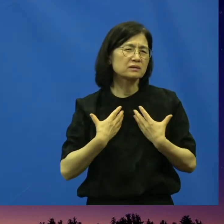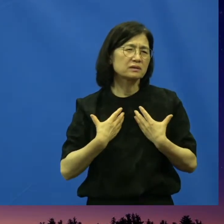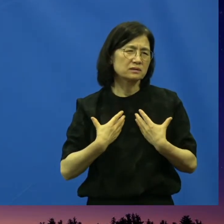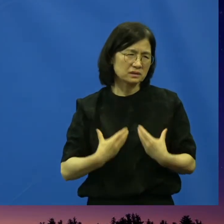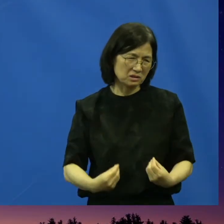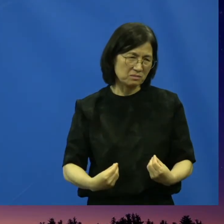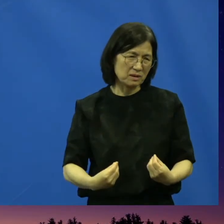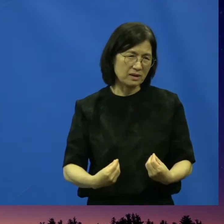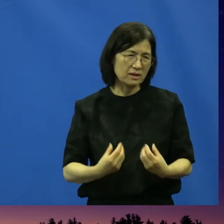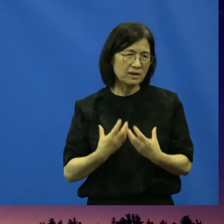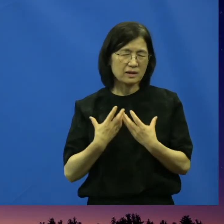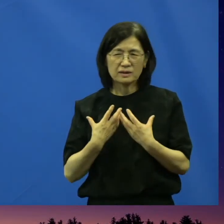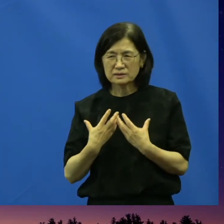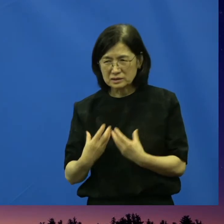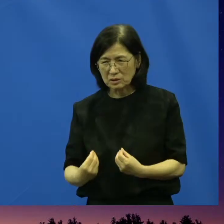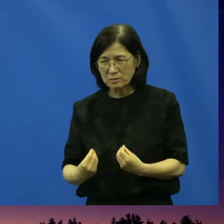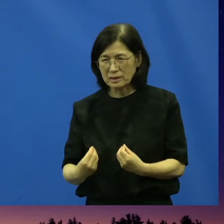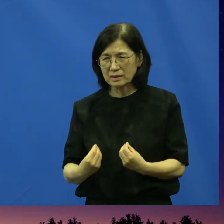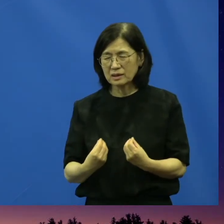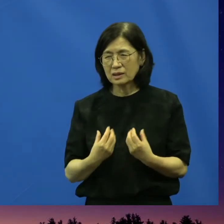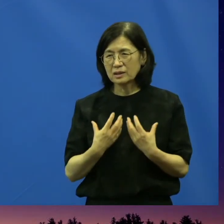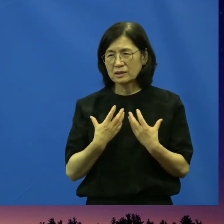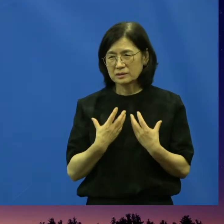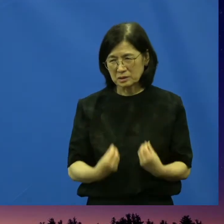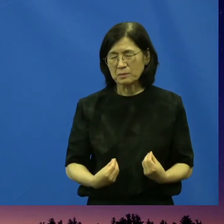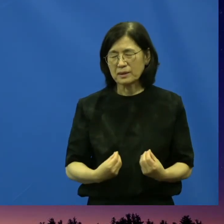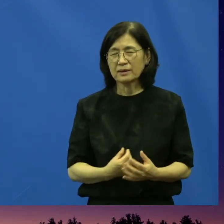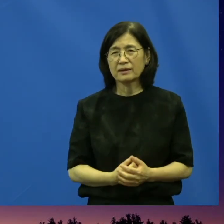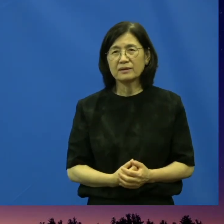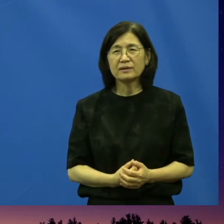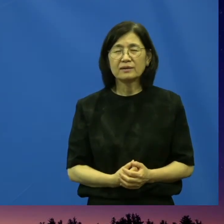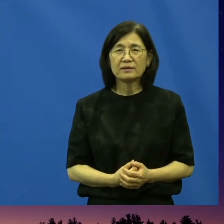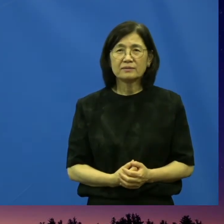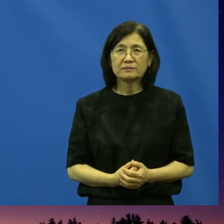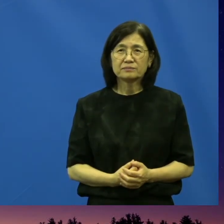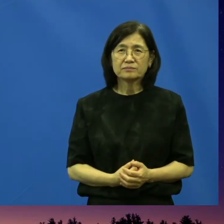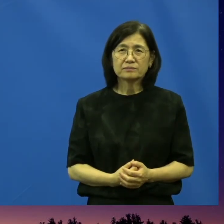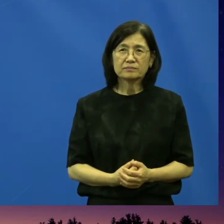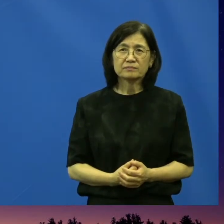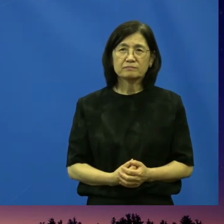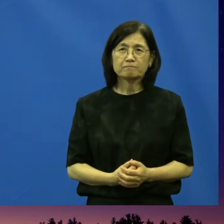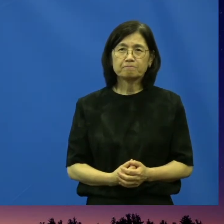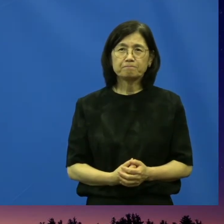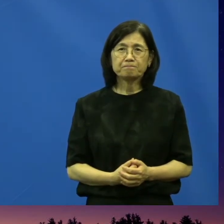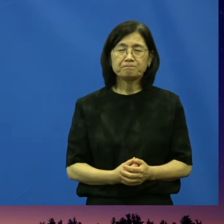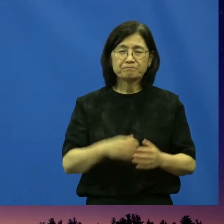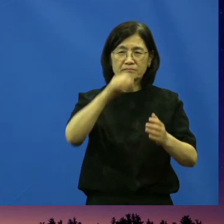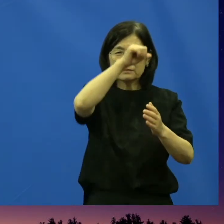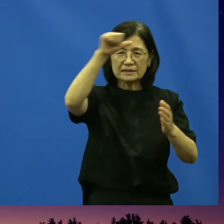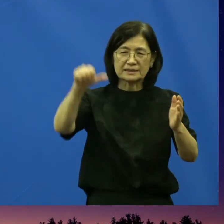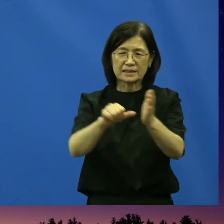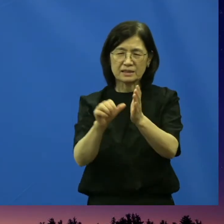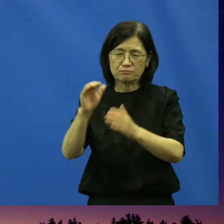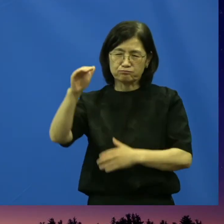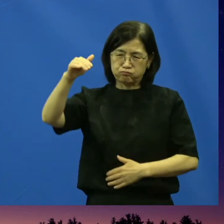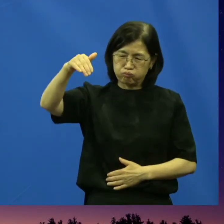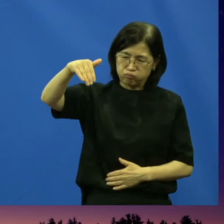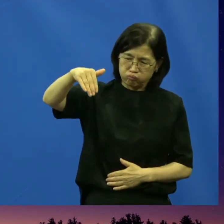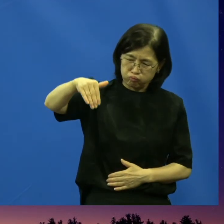절망하는 존재예요. 수시로 절망하고 좌절에 빠지는 거예요. 인생의 바닥을 치는 거예요. 인생의 바닥을 치는 거예요.